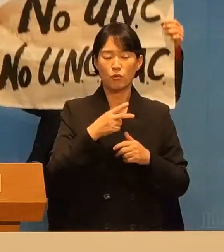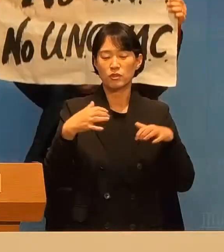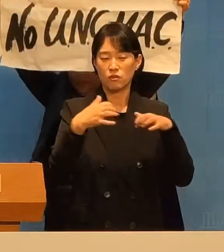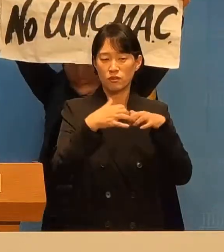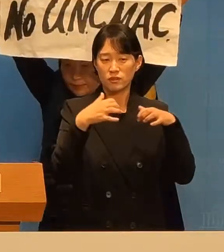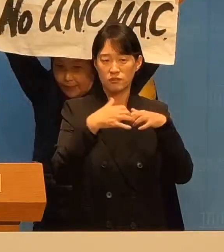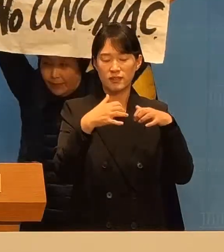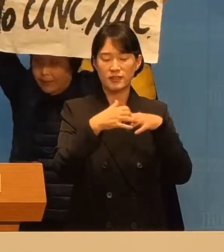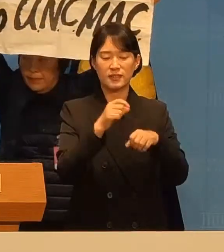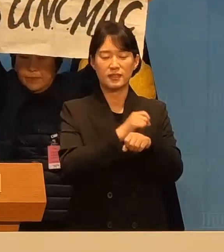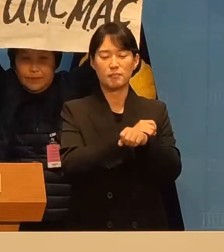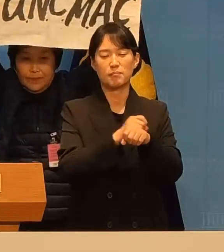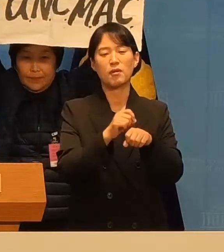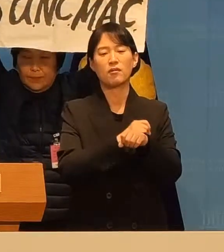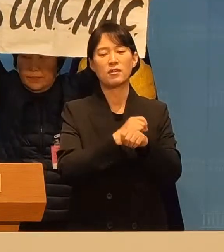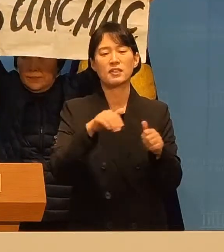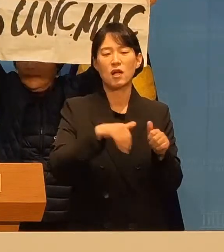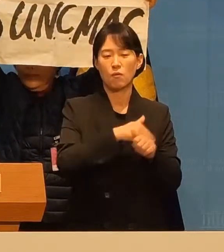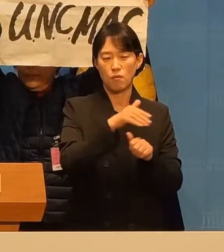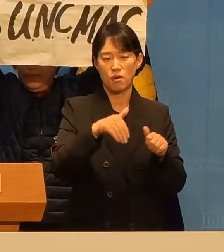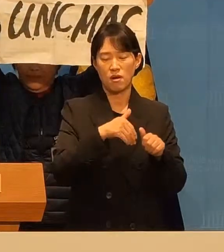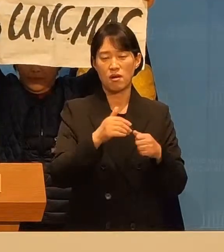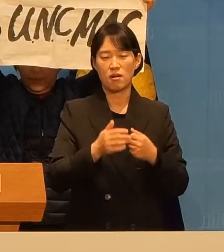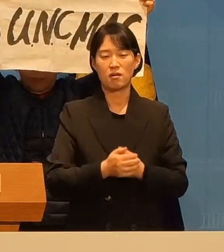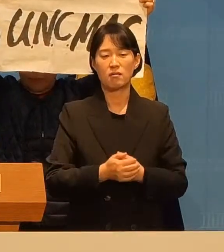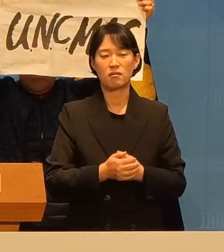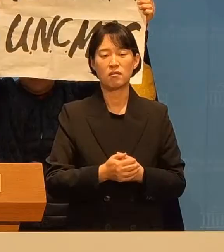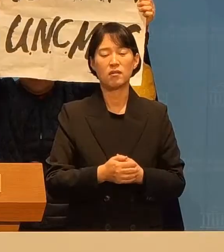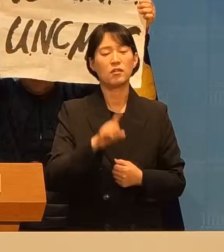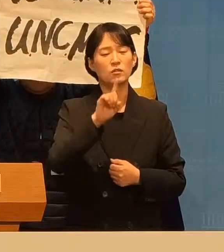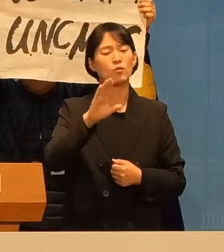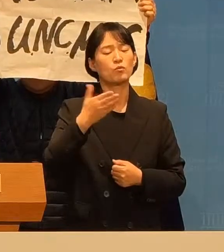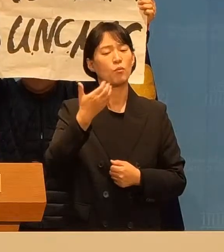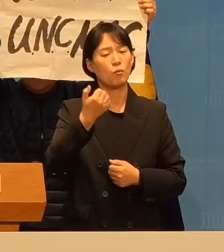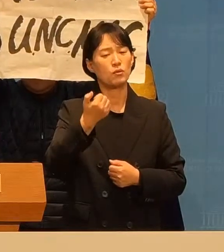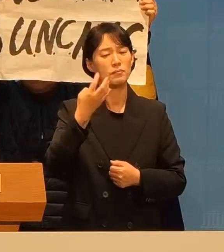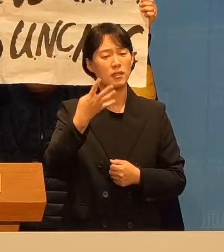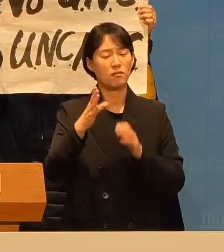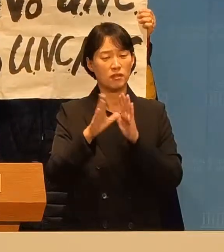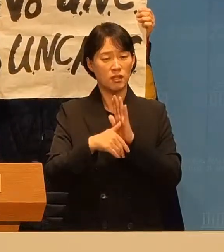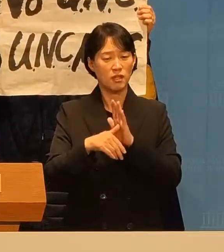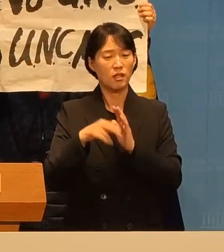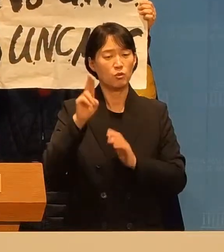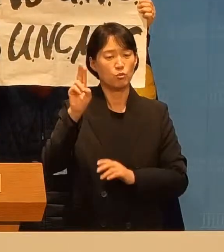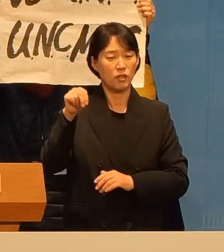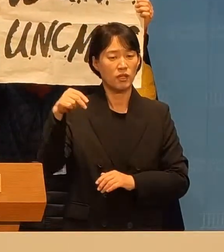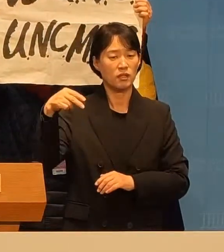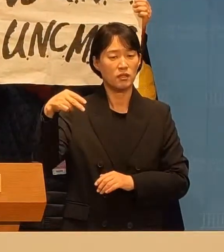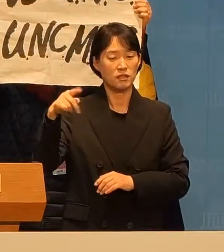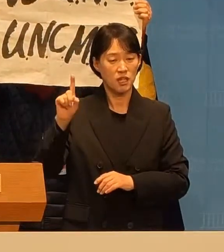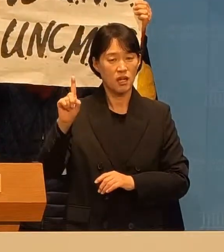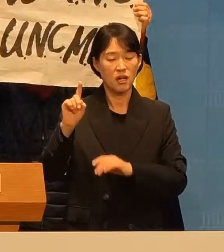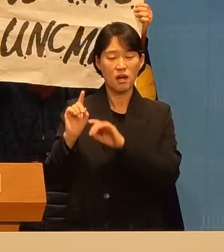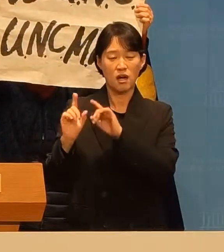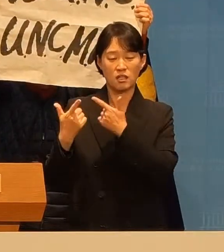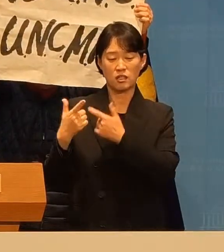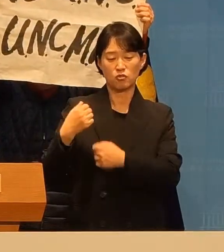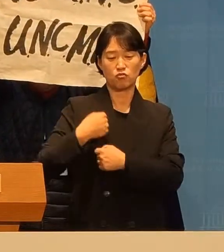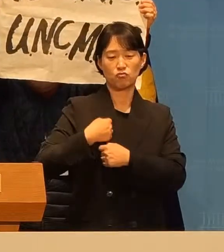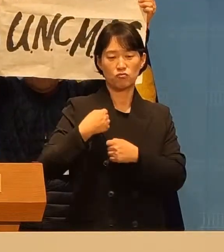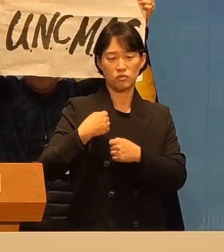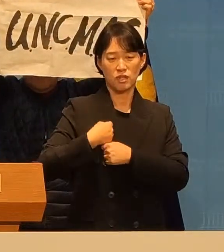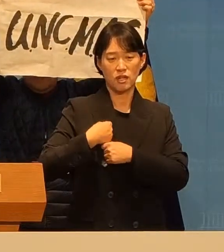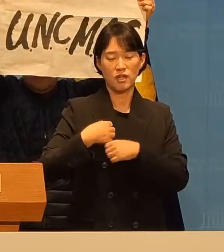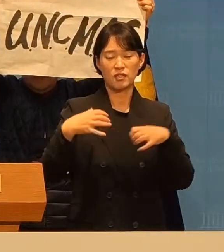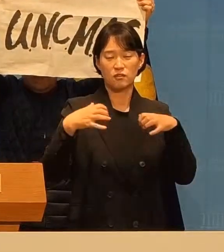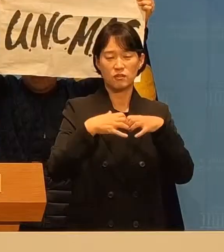특별 허가 사업입니다. 유해 발굴 사업 같은 경우는 1954년도에 유엔사가 아닌